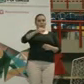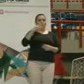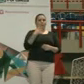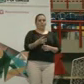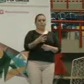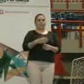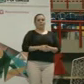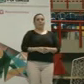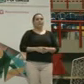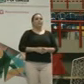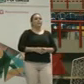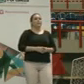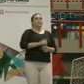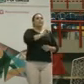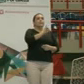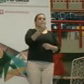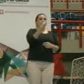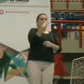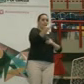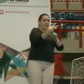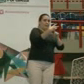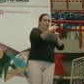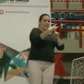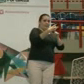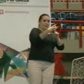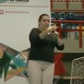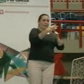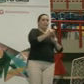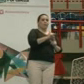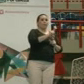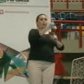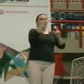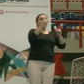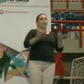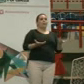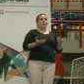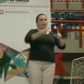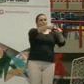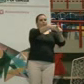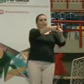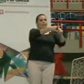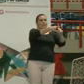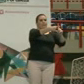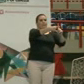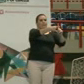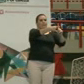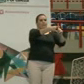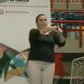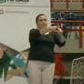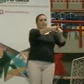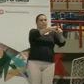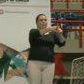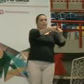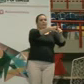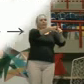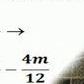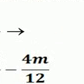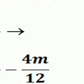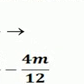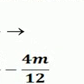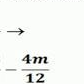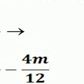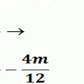uma coisa é 3 e vai aumentar, qual é o sinal que eu vou usar? Mais. Vai aumentar quanto? M sobre